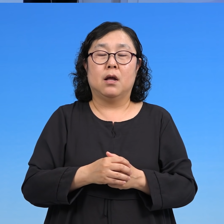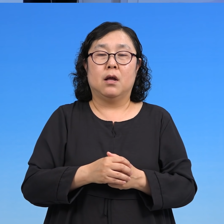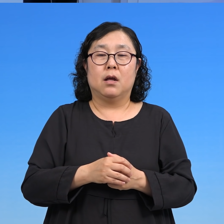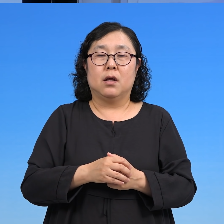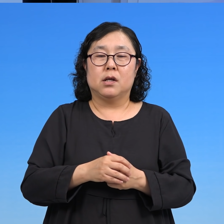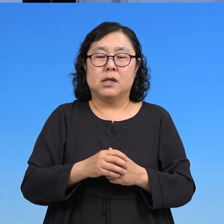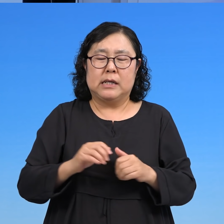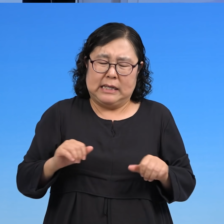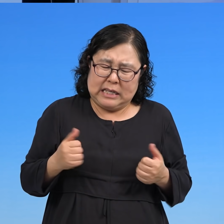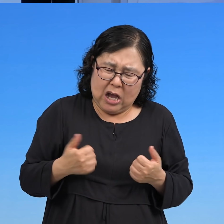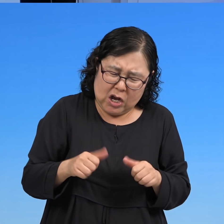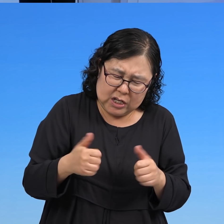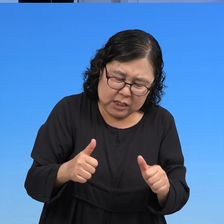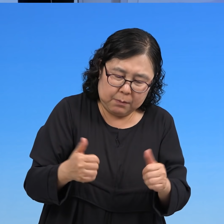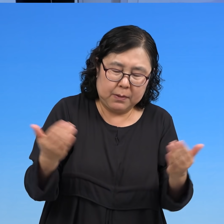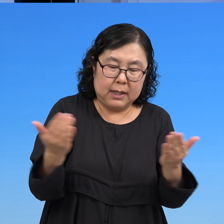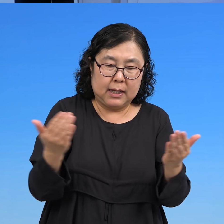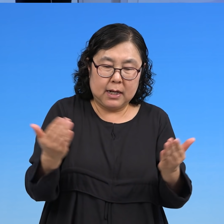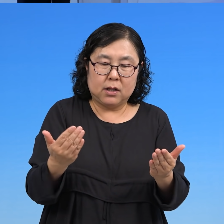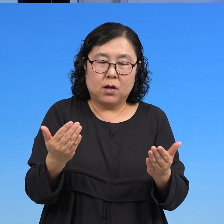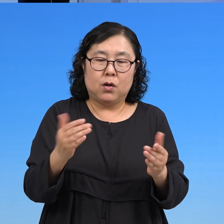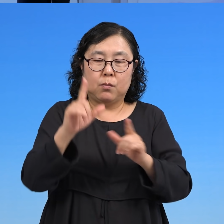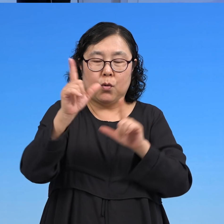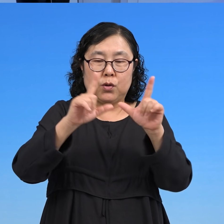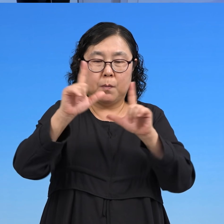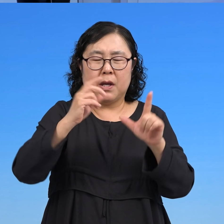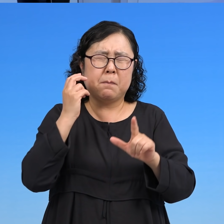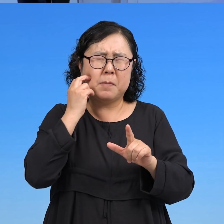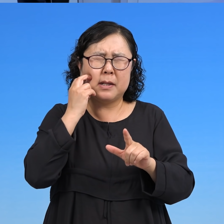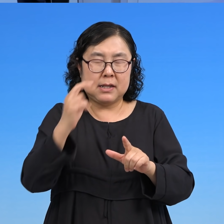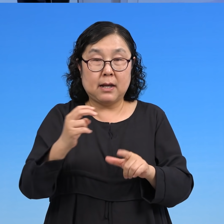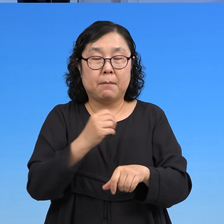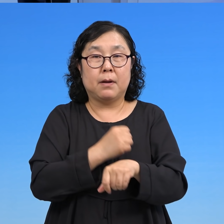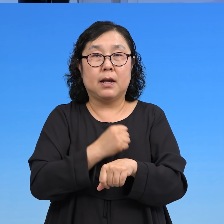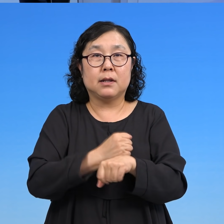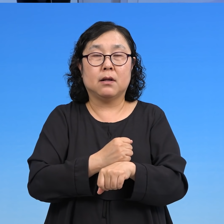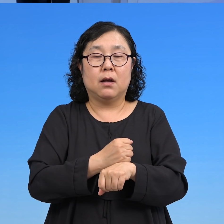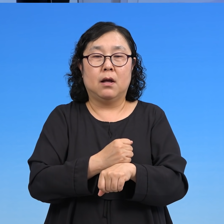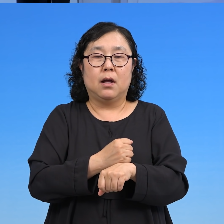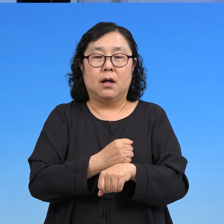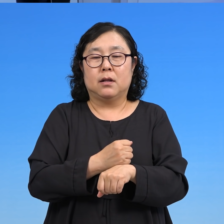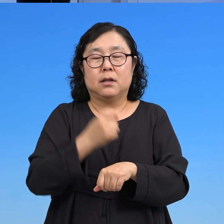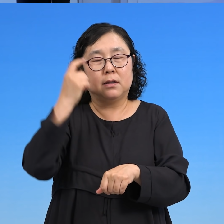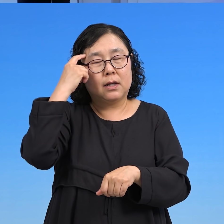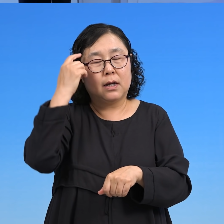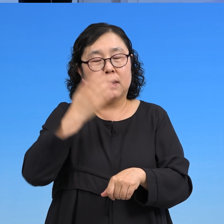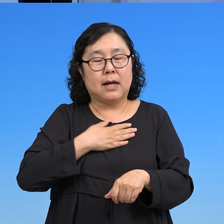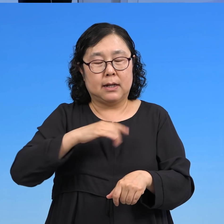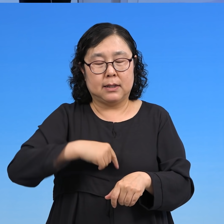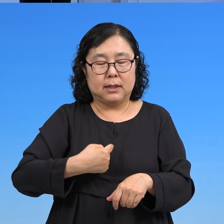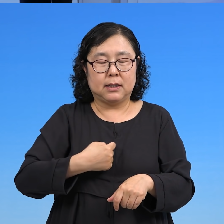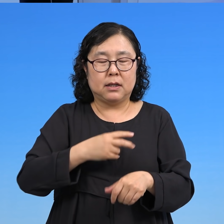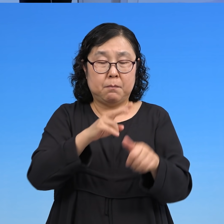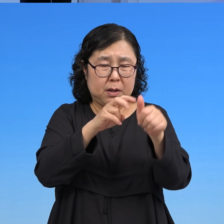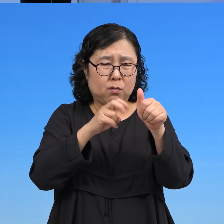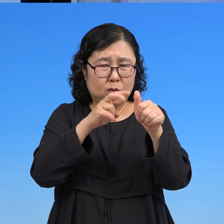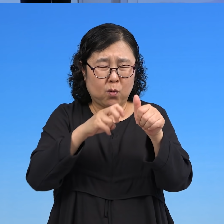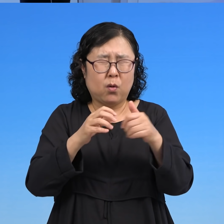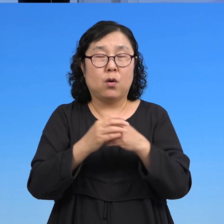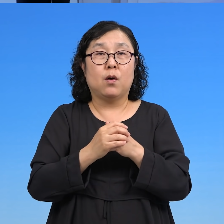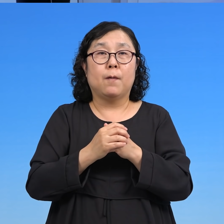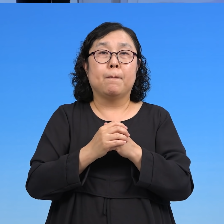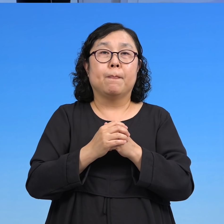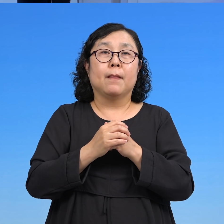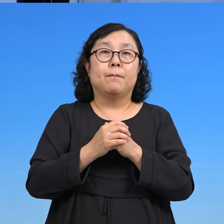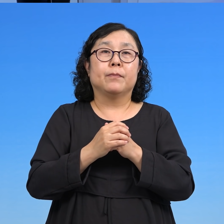하던 제 모습이 비참하다 못해 아무도 알아주지 않는 고생이라는 생각에 저 자신이 밉기도 하고 주님을